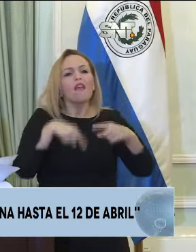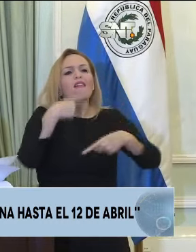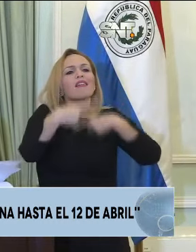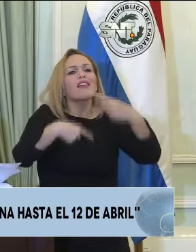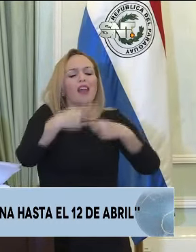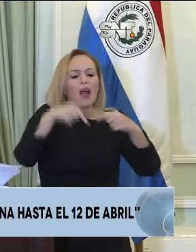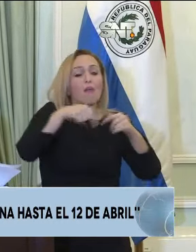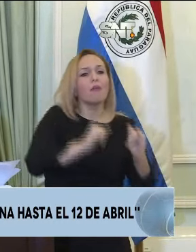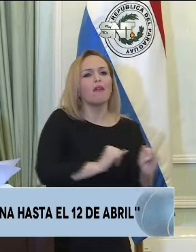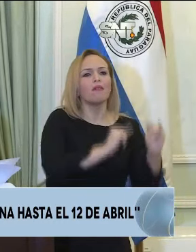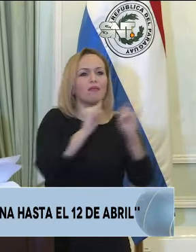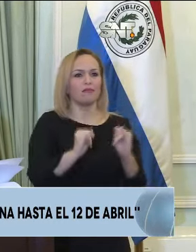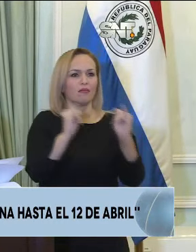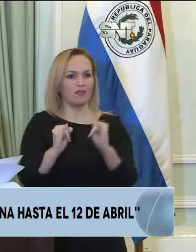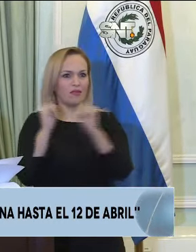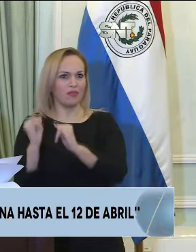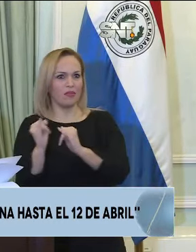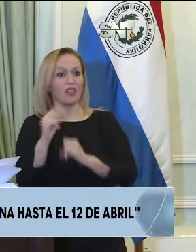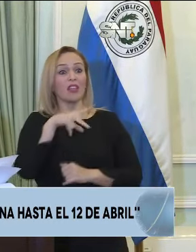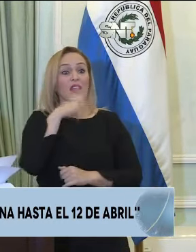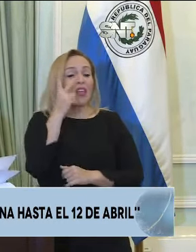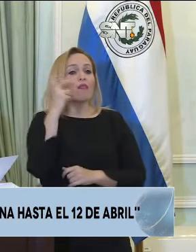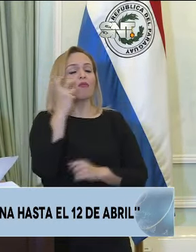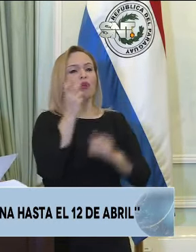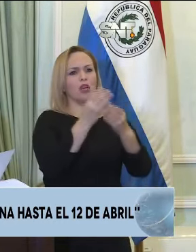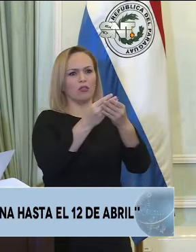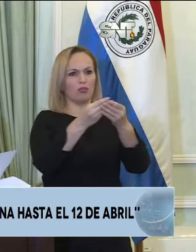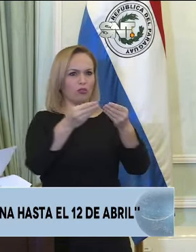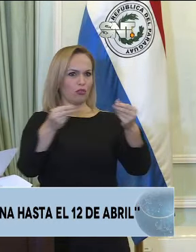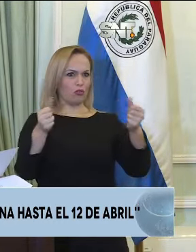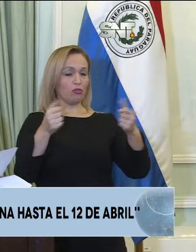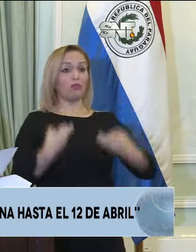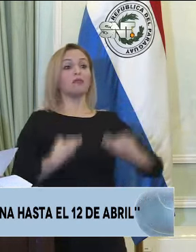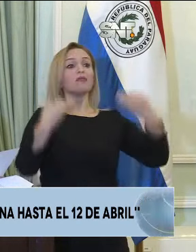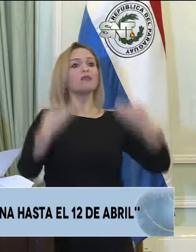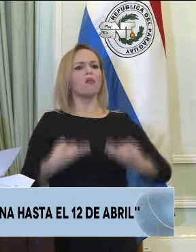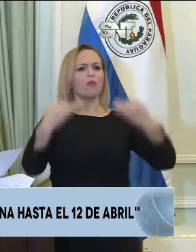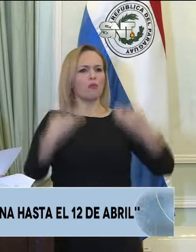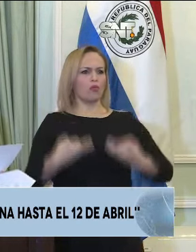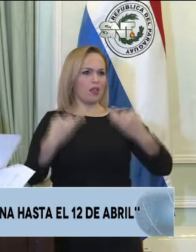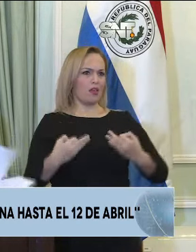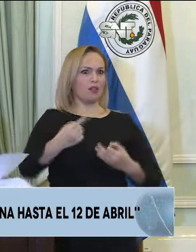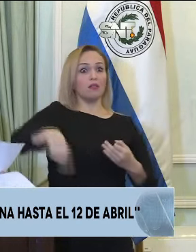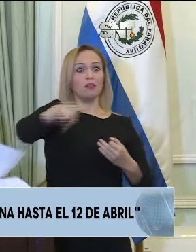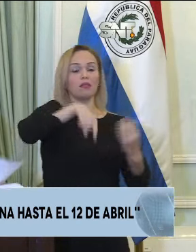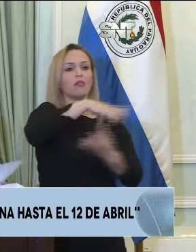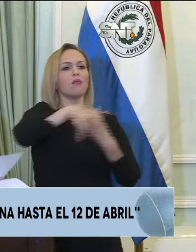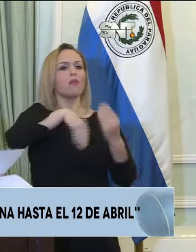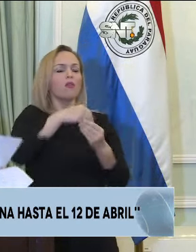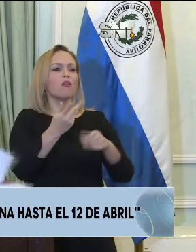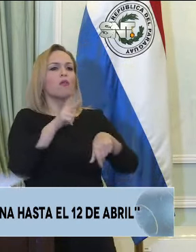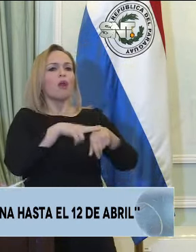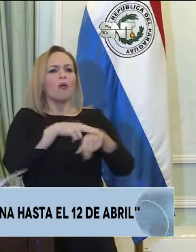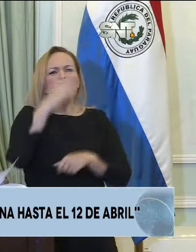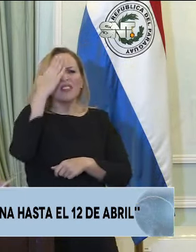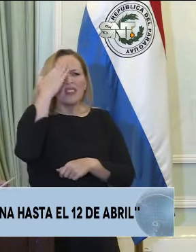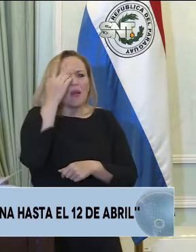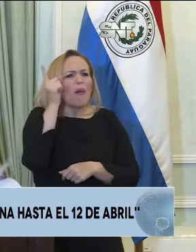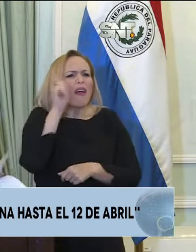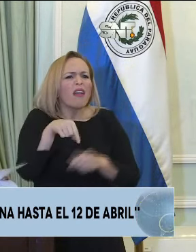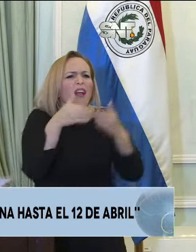que lógicamente lo que buscan es garantizar que la población tenga los servicios básicos y